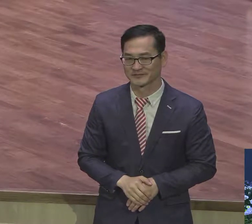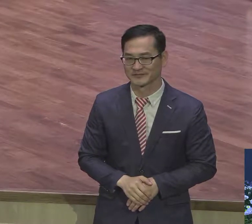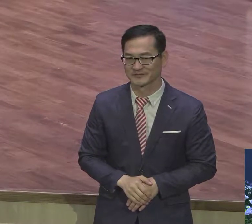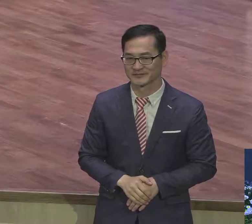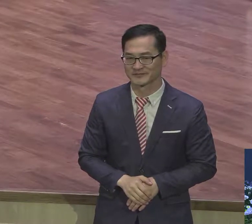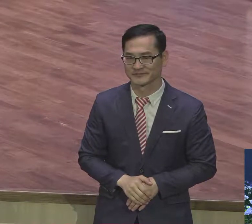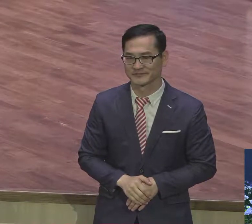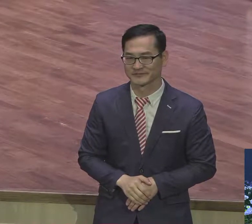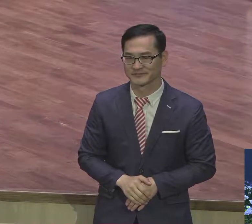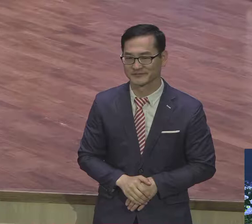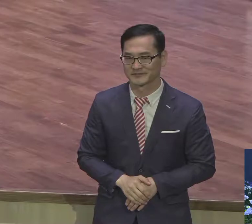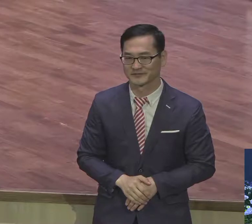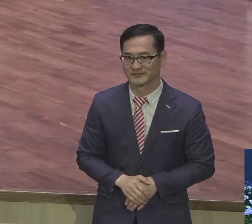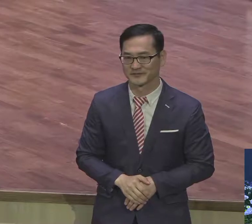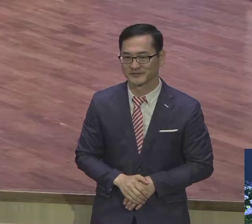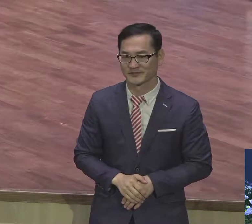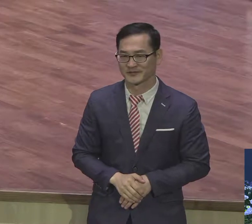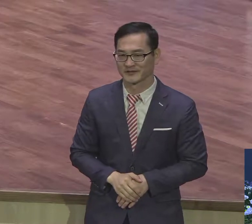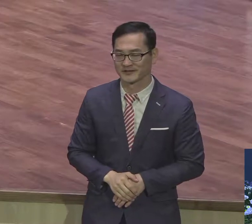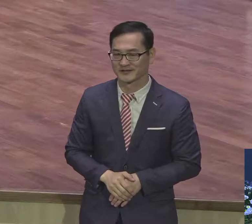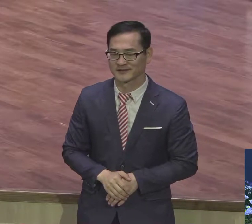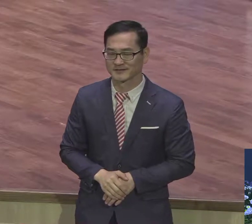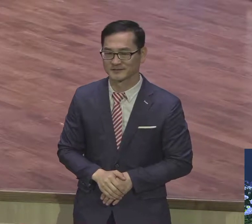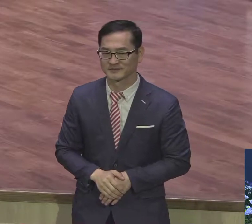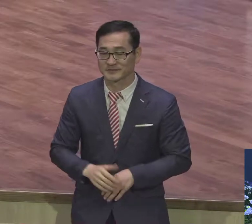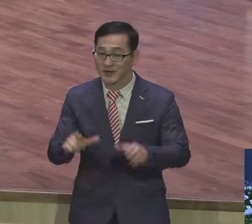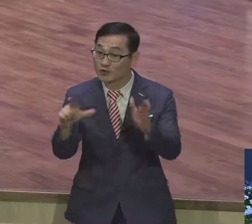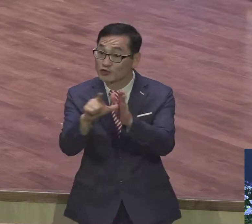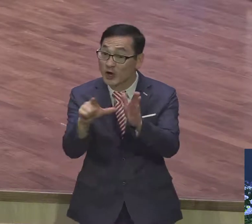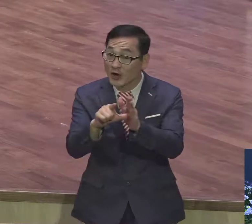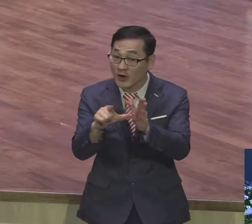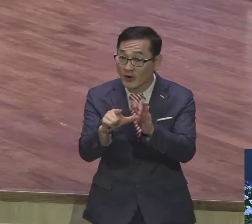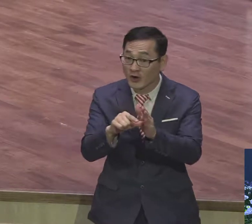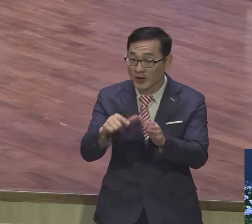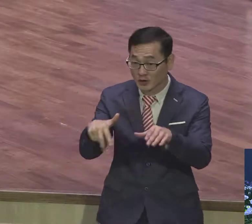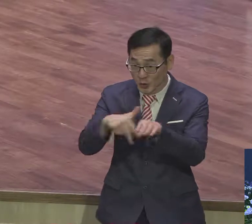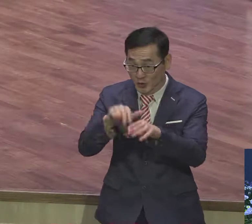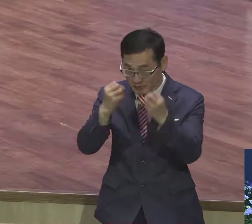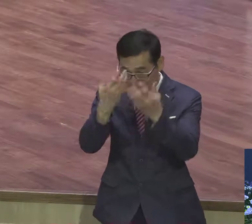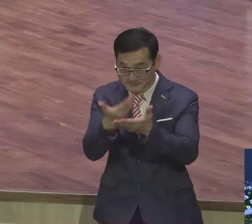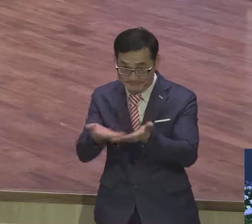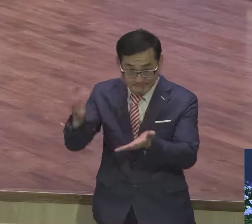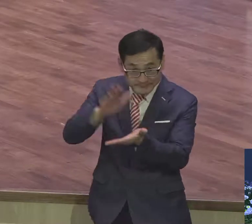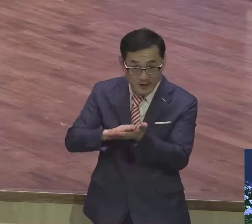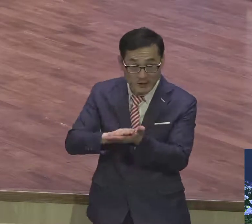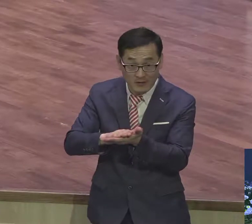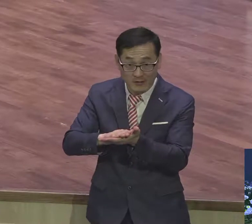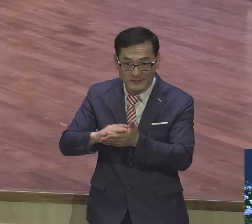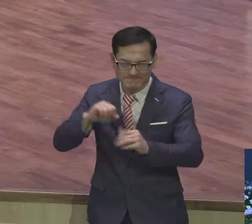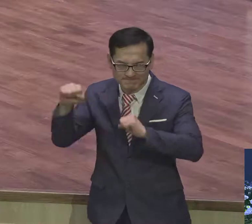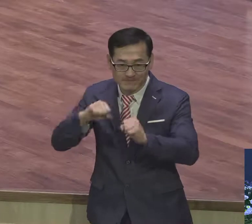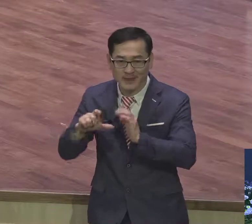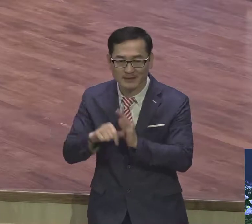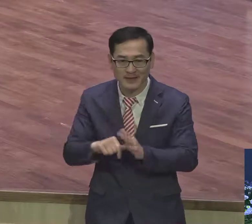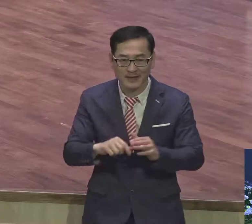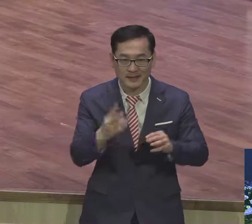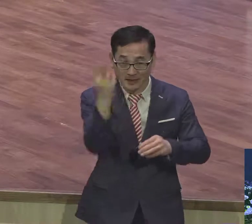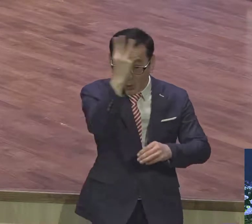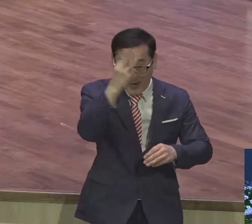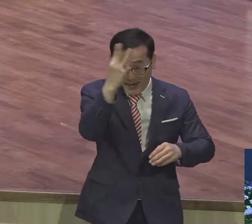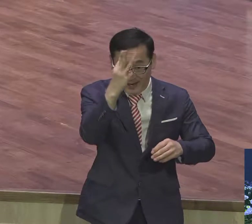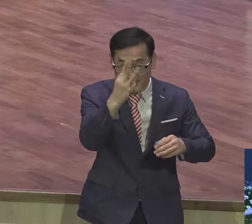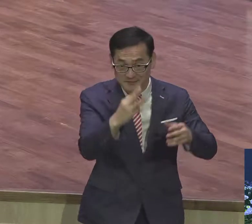마틴 루터가 종교개혁하고 이 공회에 불려갑니다. 교황 앞에 불려가요.